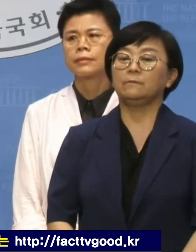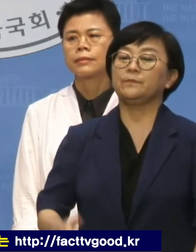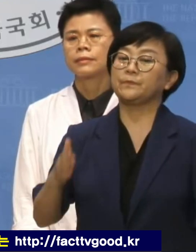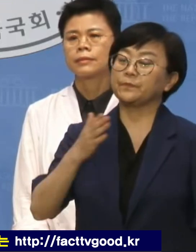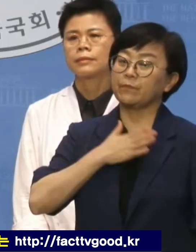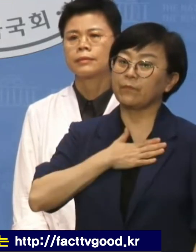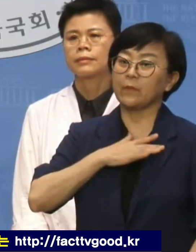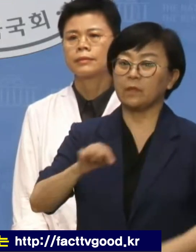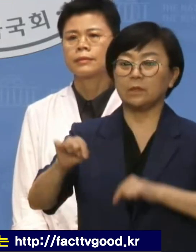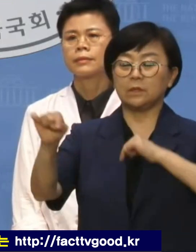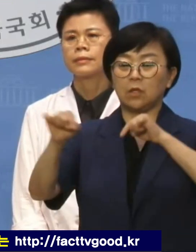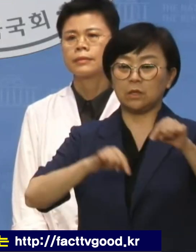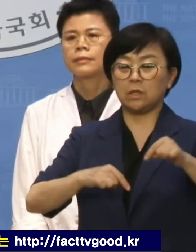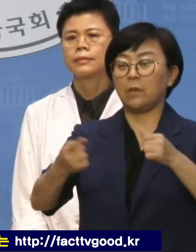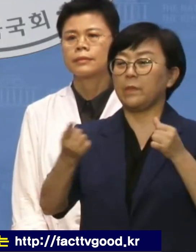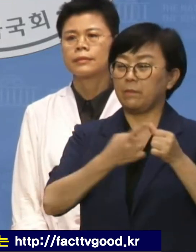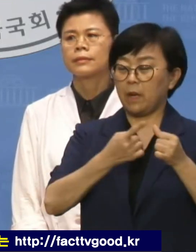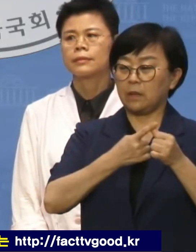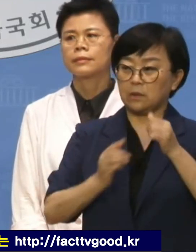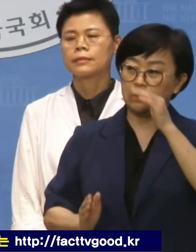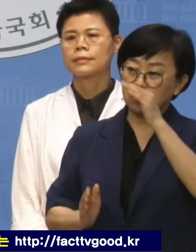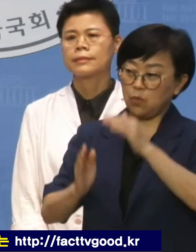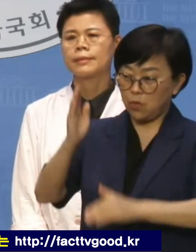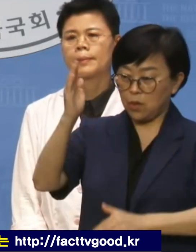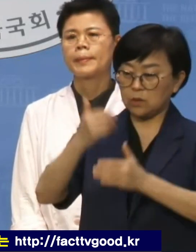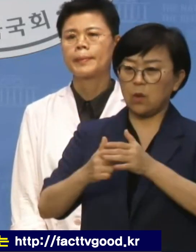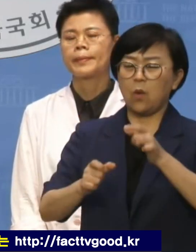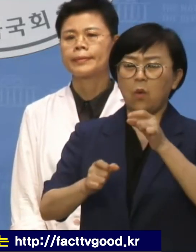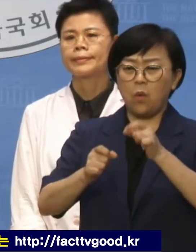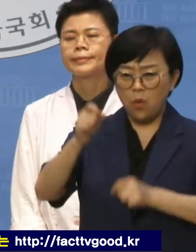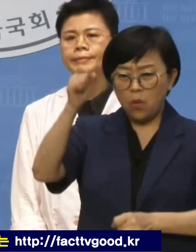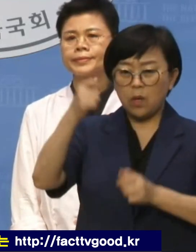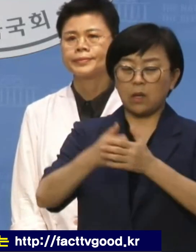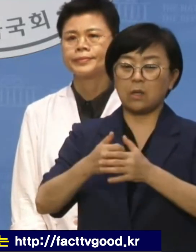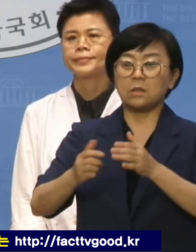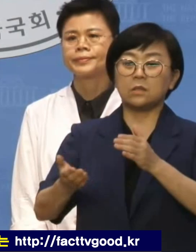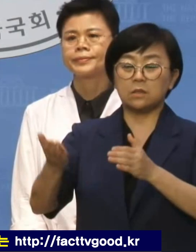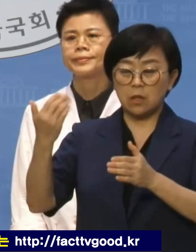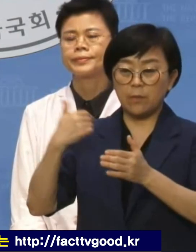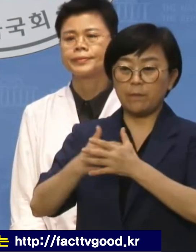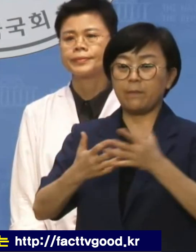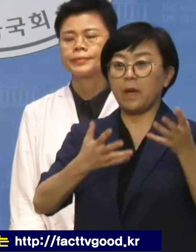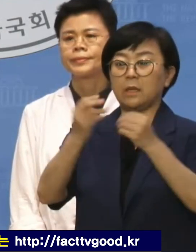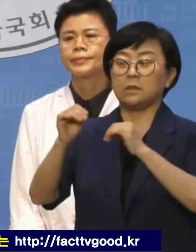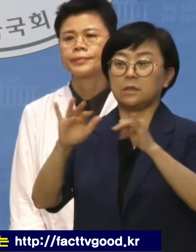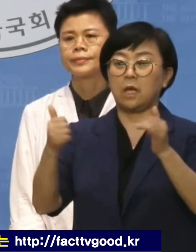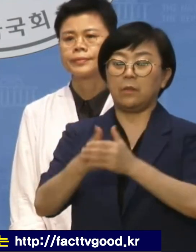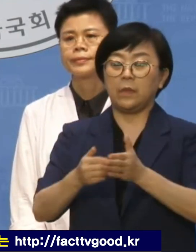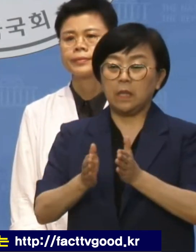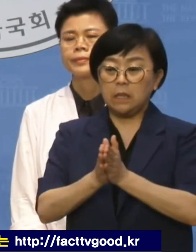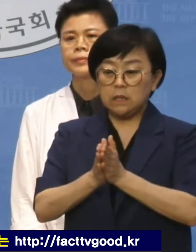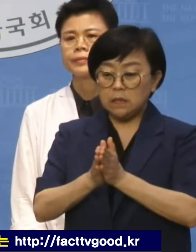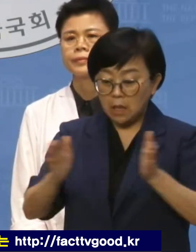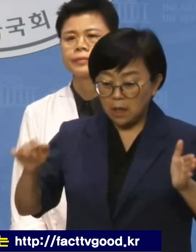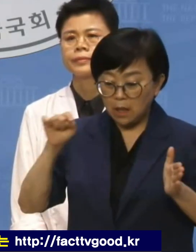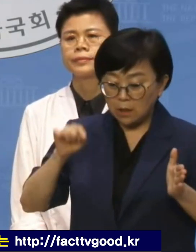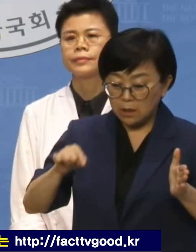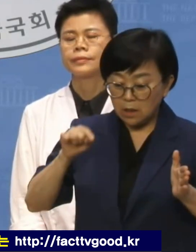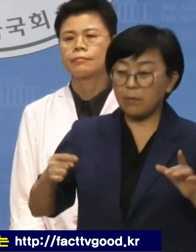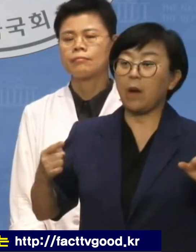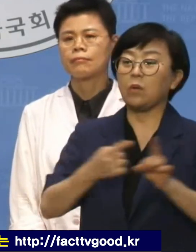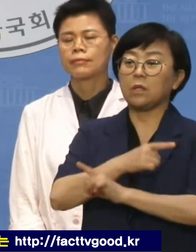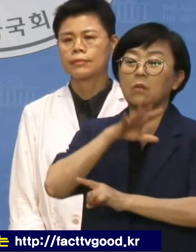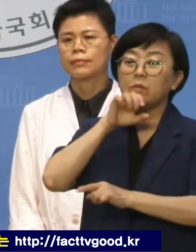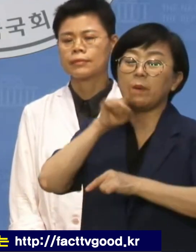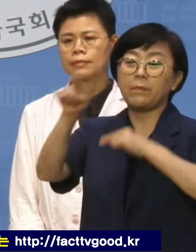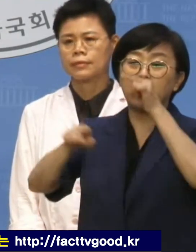저는 그런 정치적인 비판을 넘어서서 수년간 수만 명이 시정부의 문제점을 지적했는데 그걸 묵살당했을 때 이